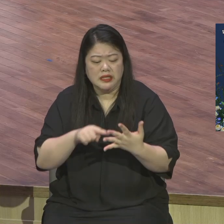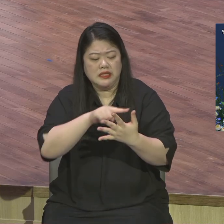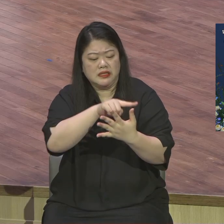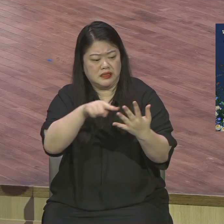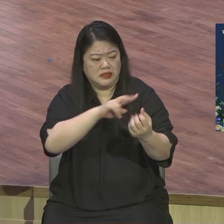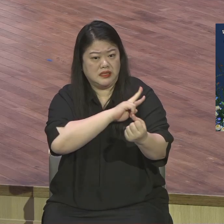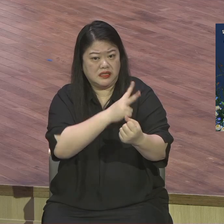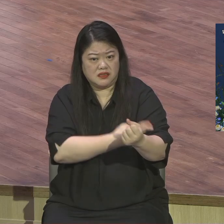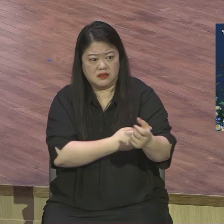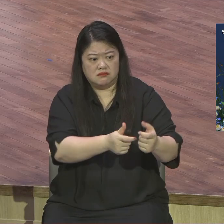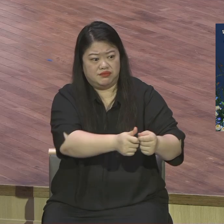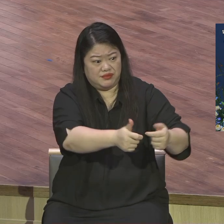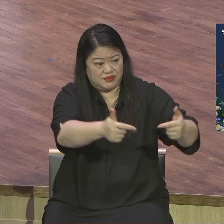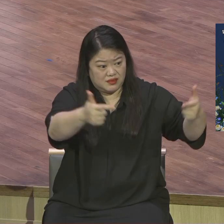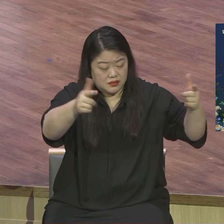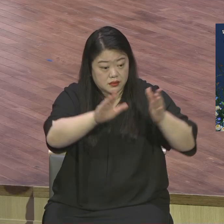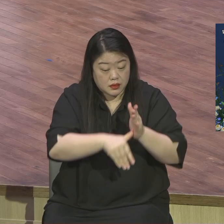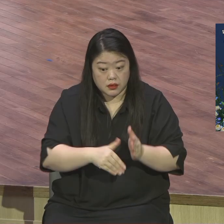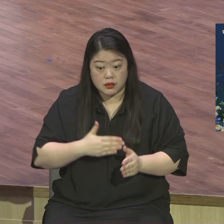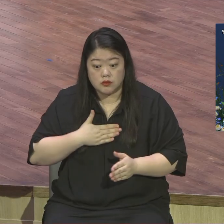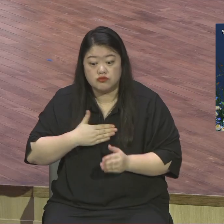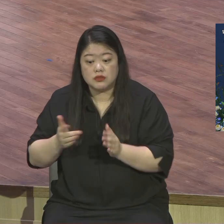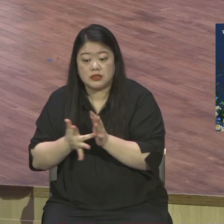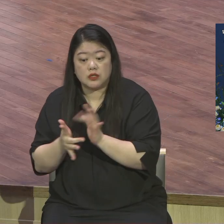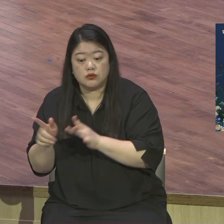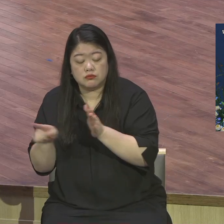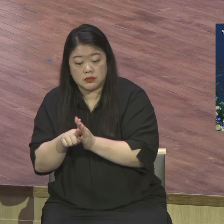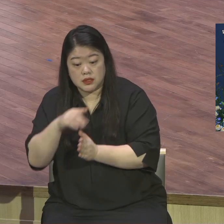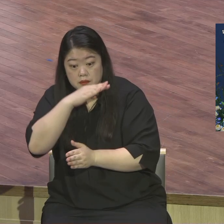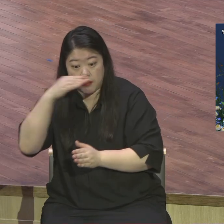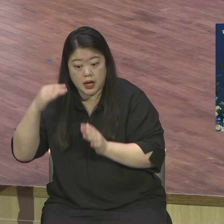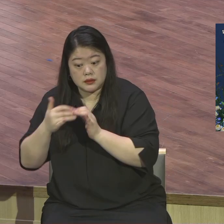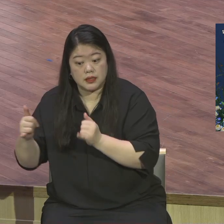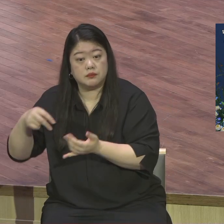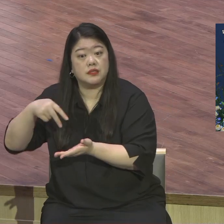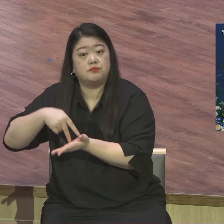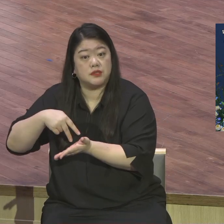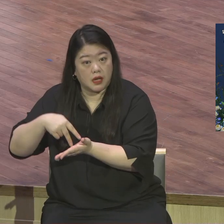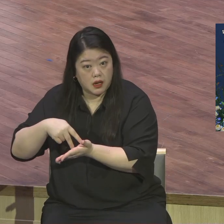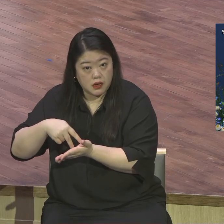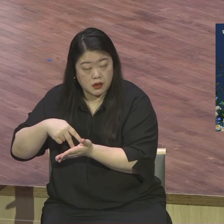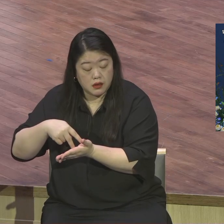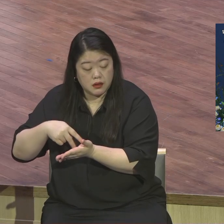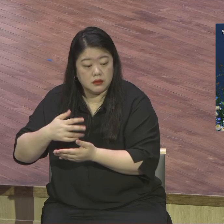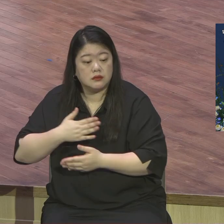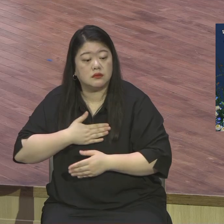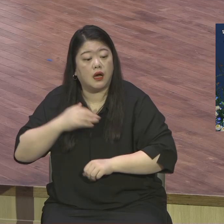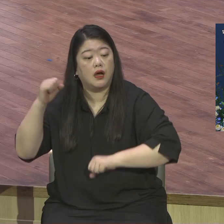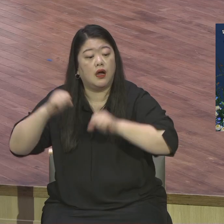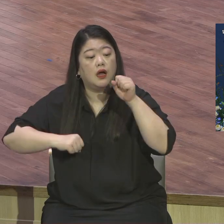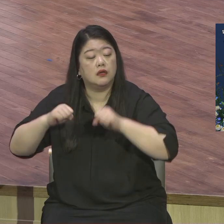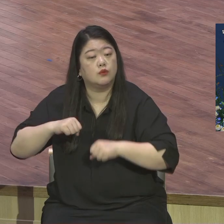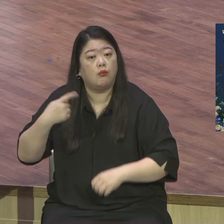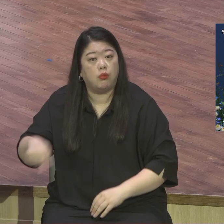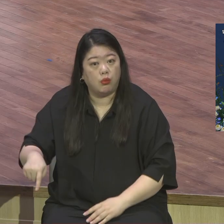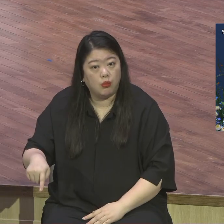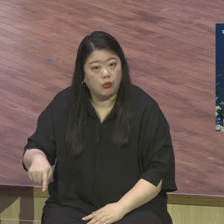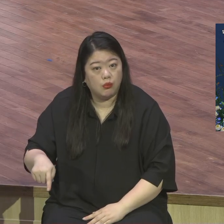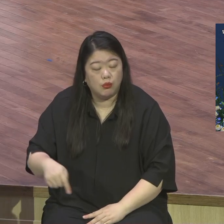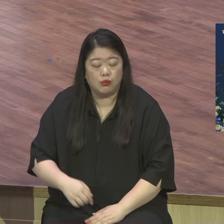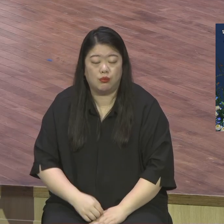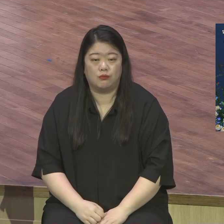가져야 하는가 어떤 영적 자세를 가져야 하는가 여러분이